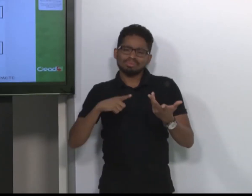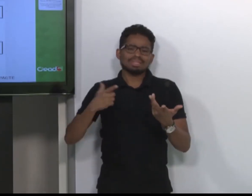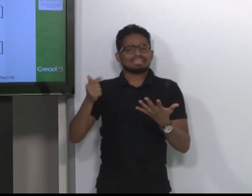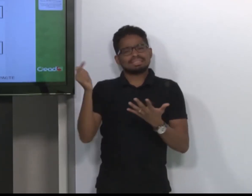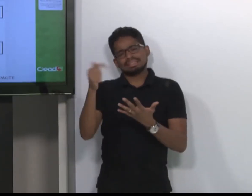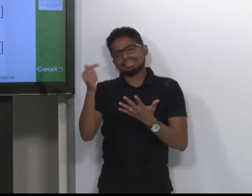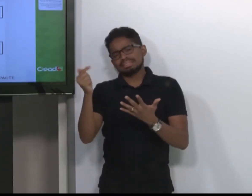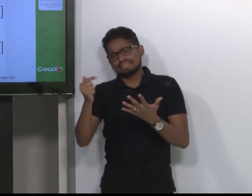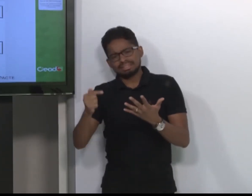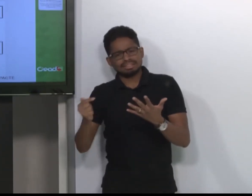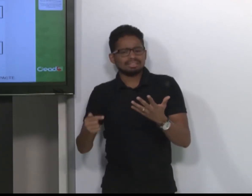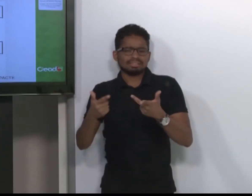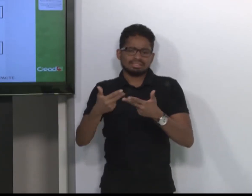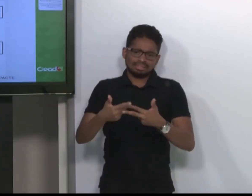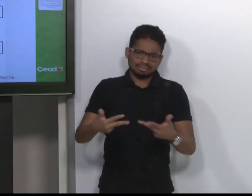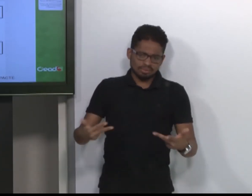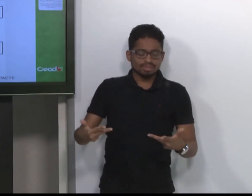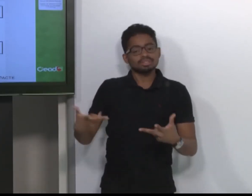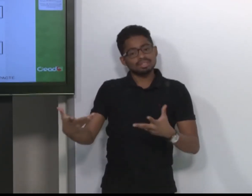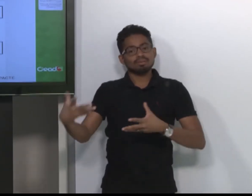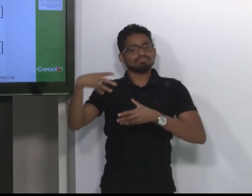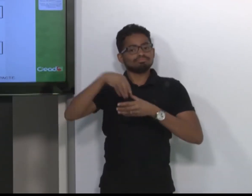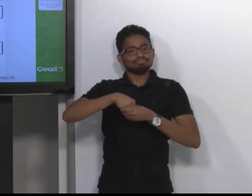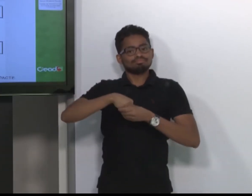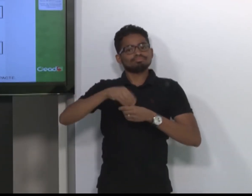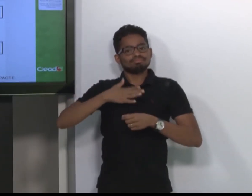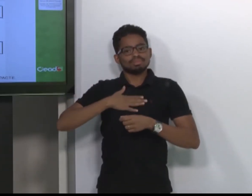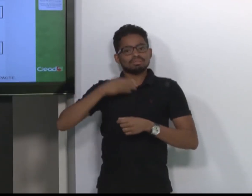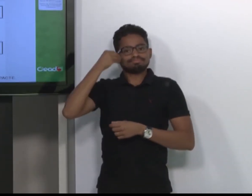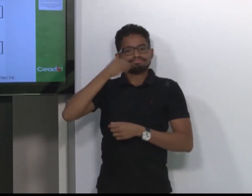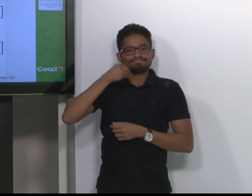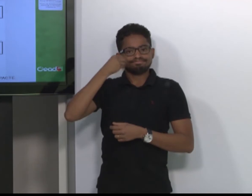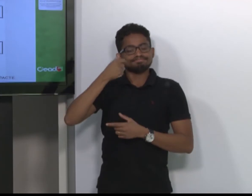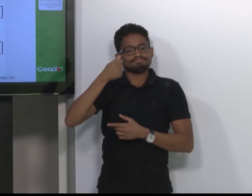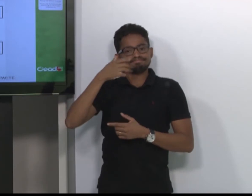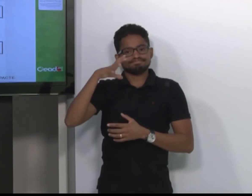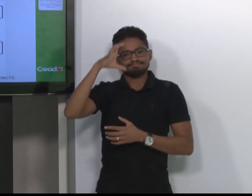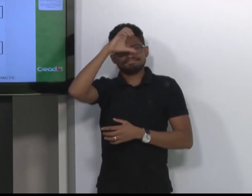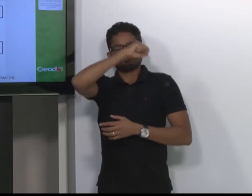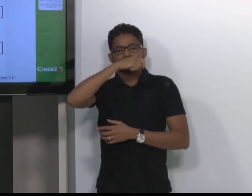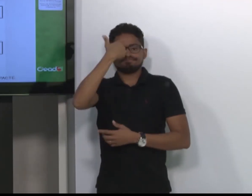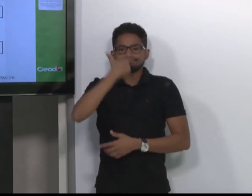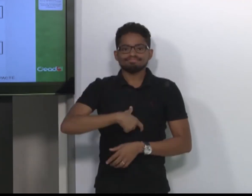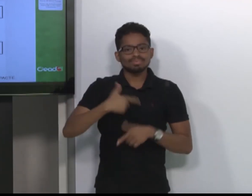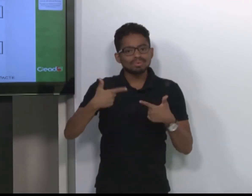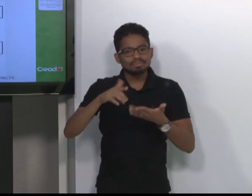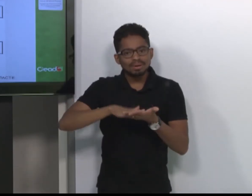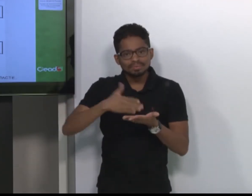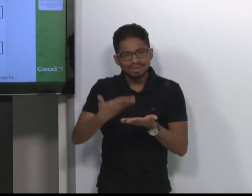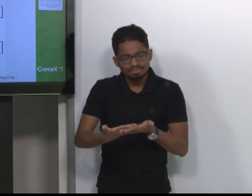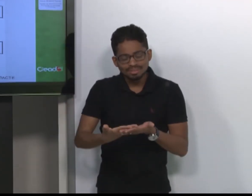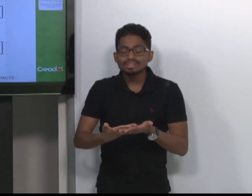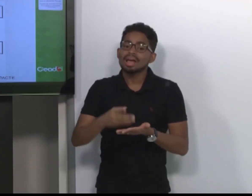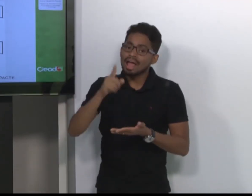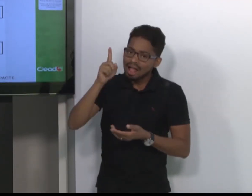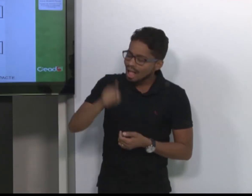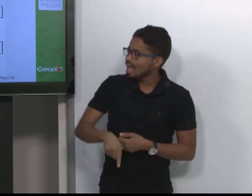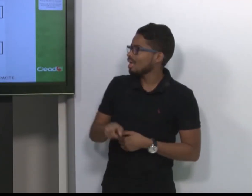para atuar nesses espaços. E isso faz parte das experiências que vão favorecer o aprendizado